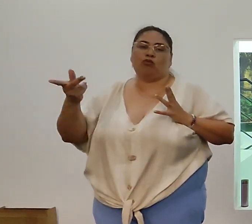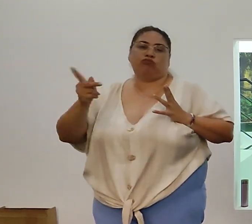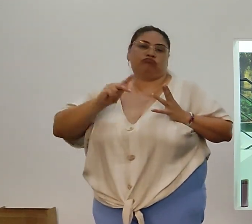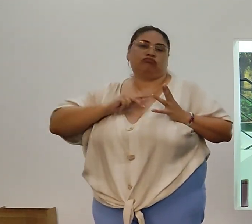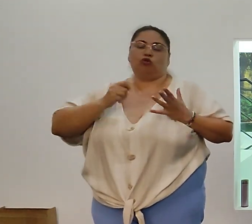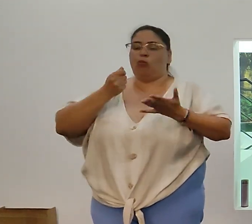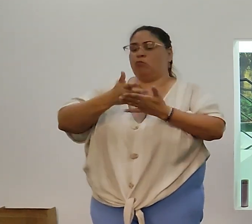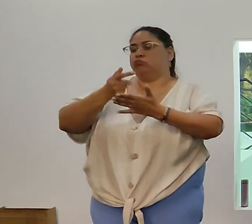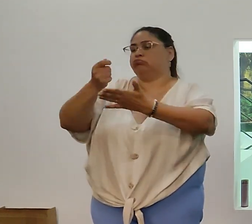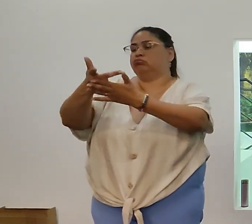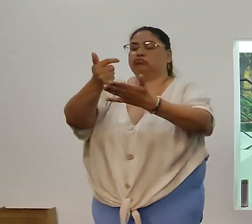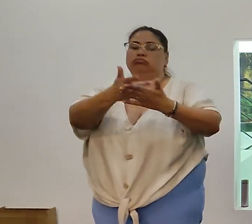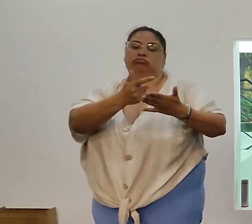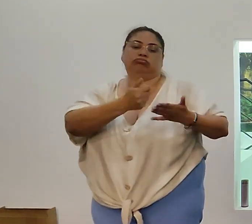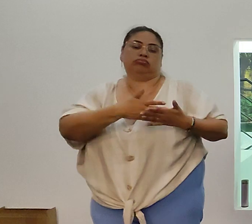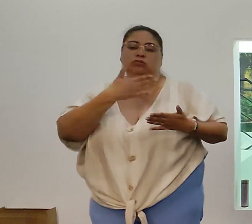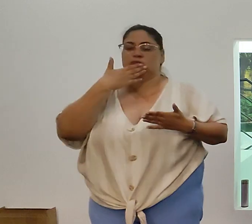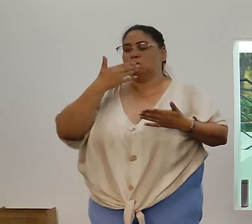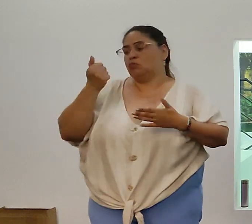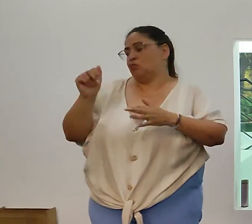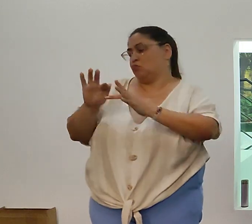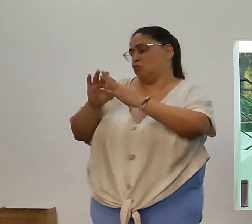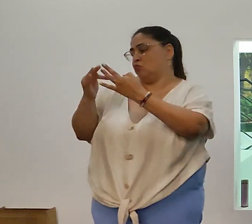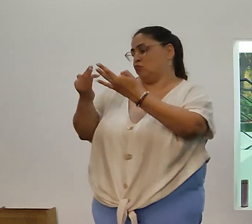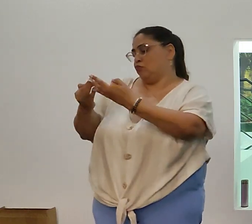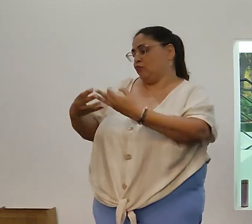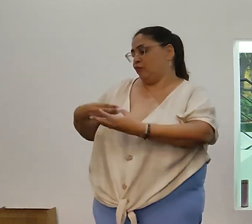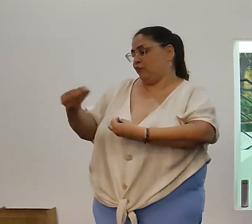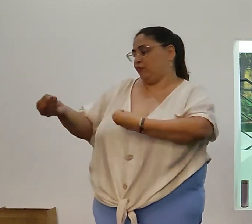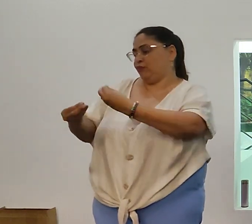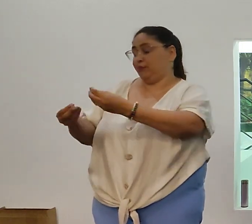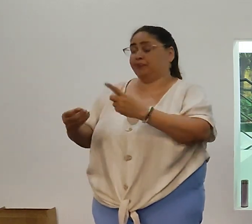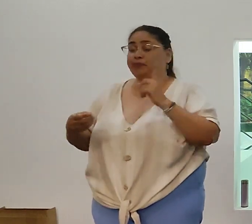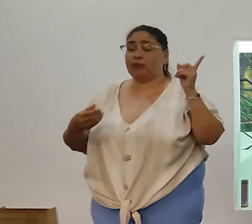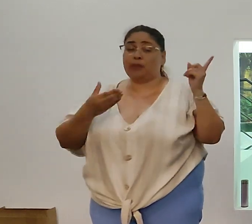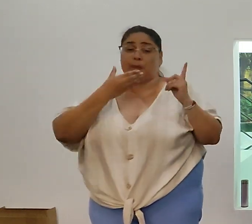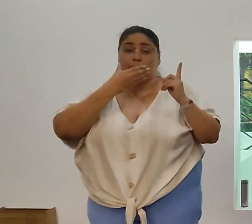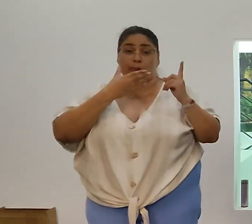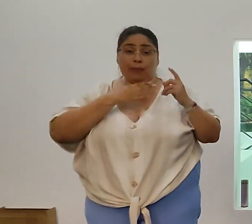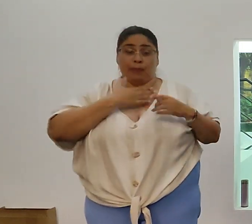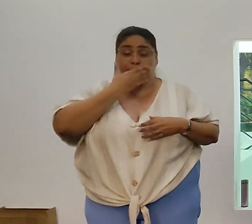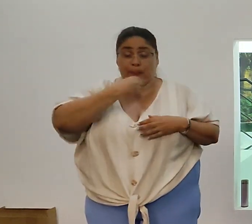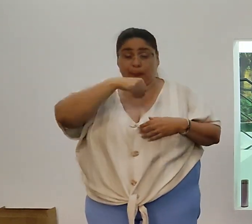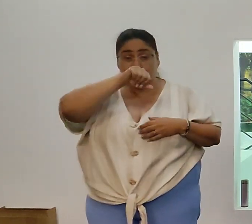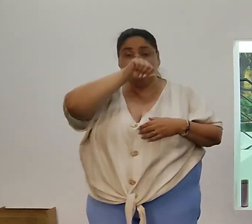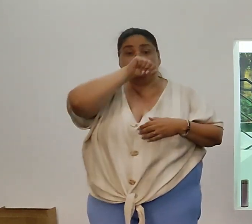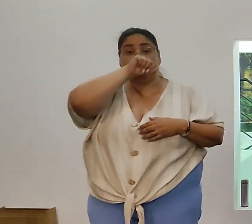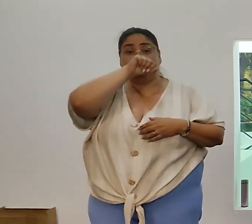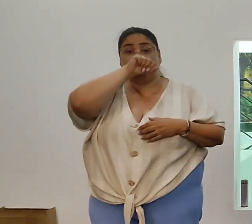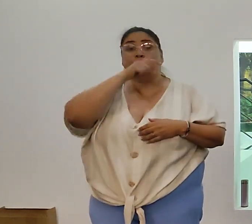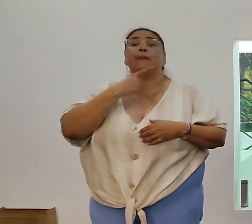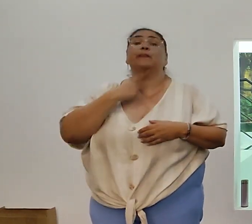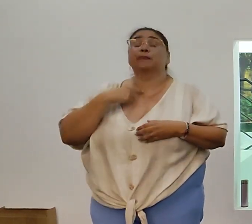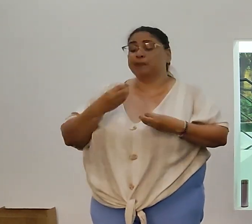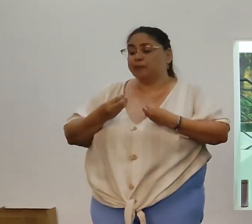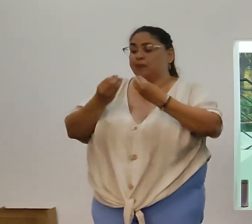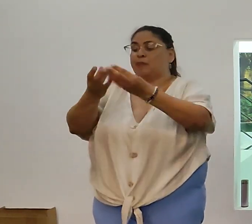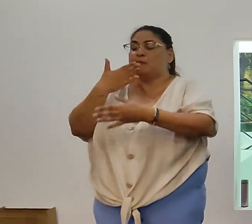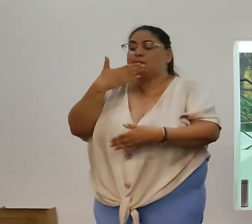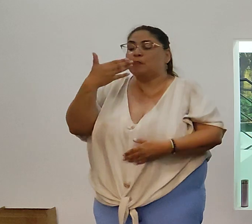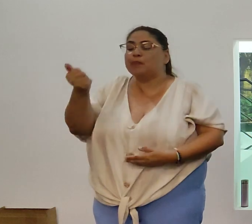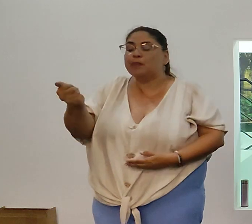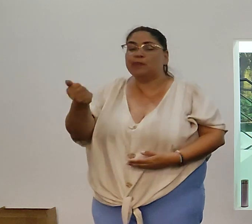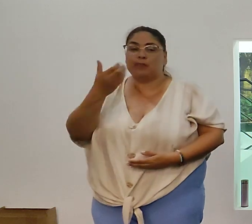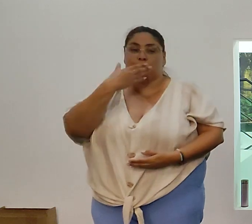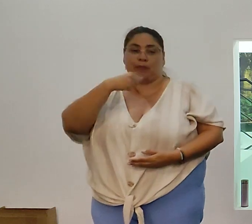em conquistar, em dar o melhor para os seus filhos. Irmãos, eu sou pai. E todo pai deseja dar o melhor para os